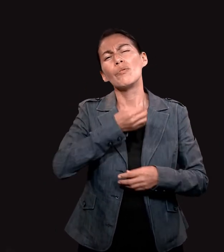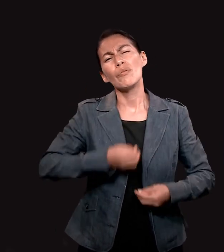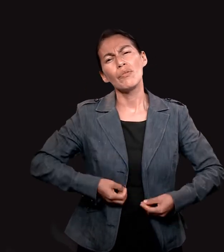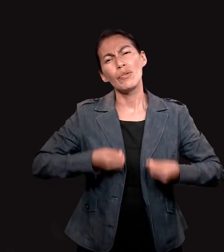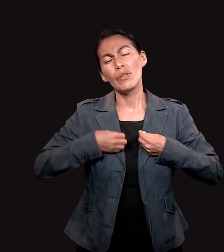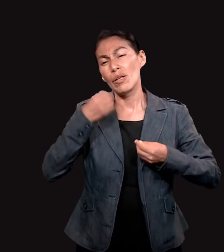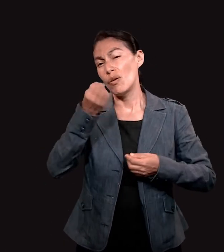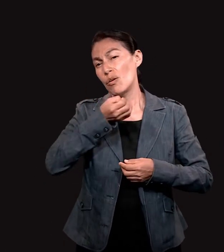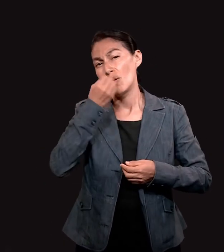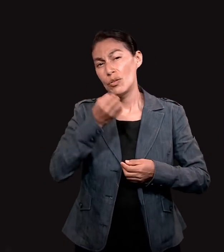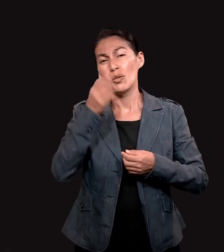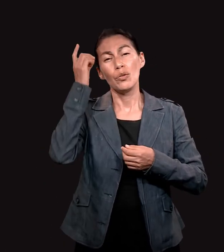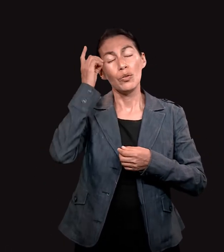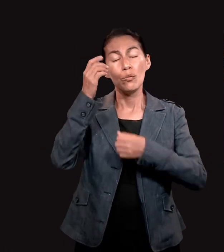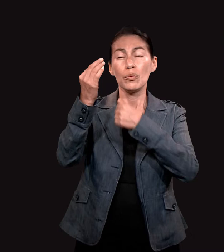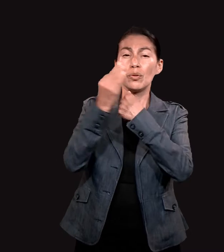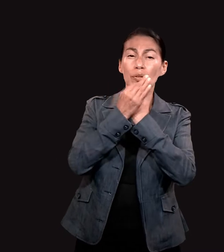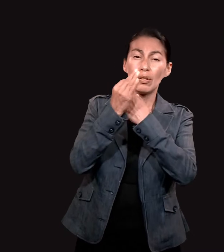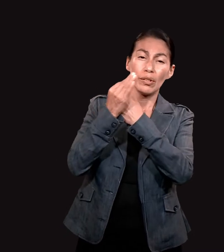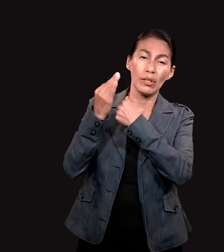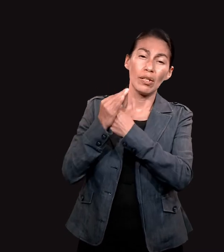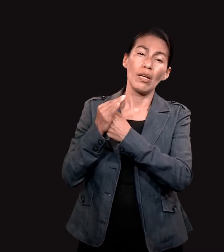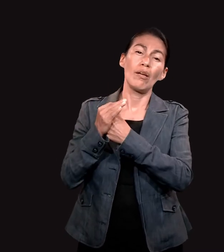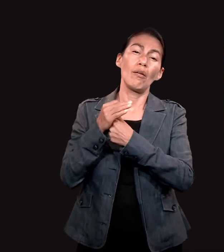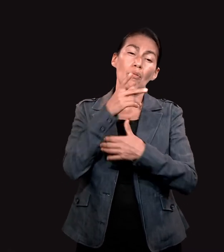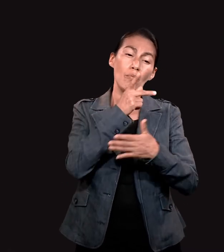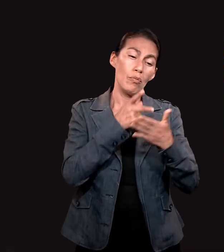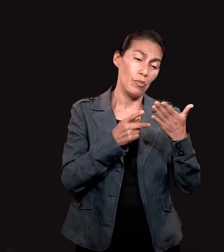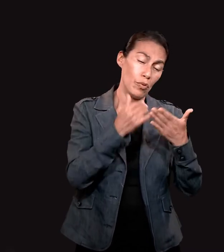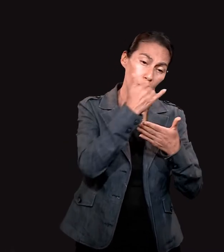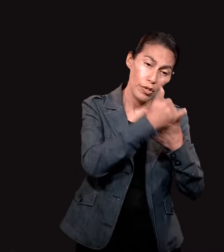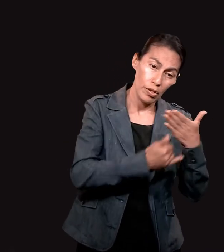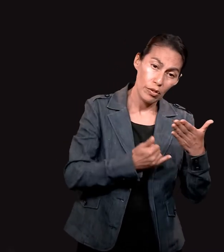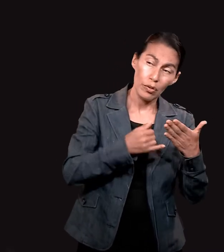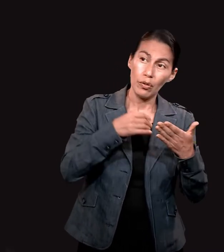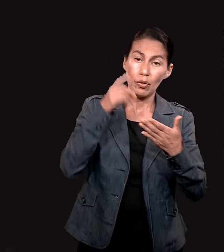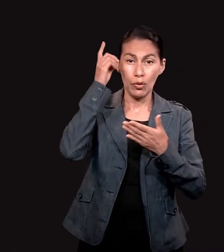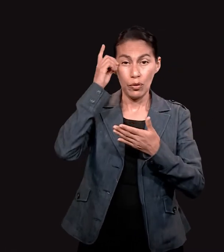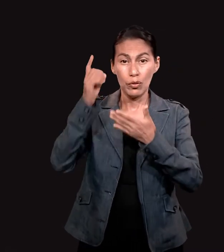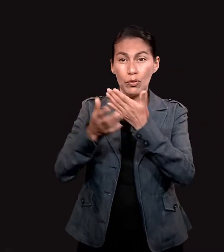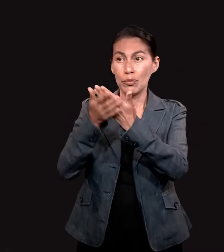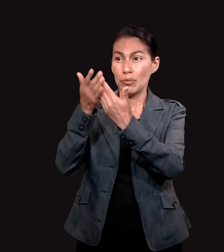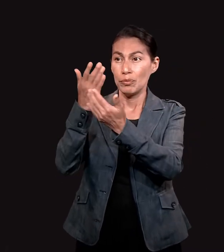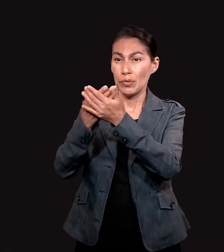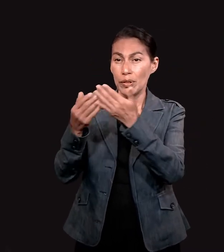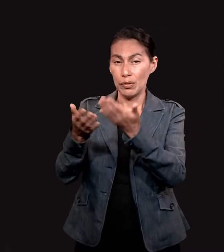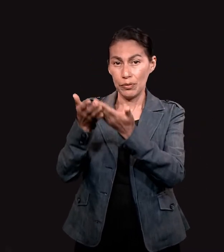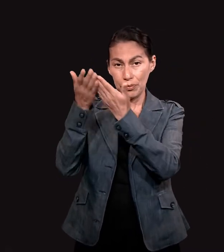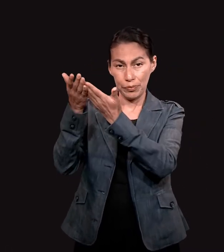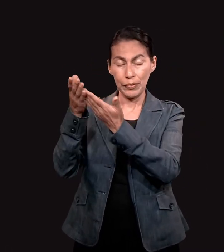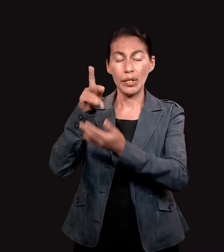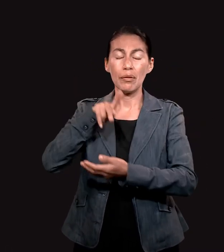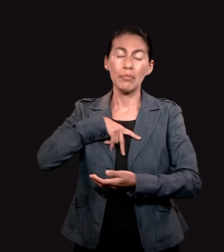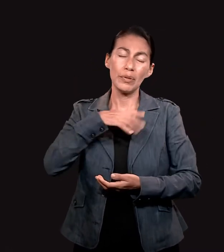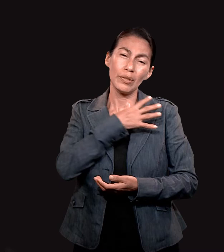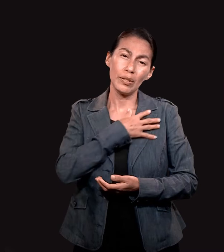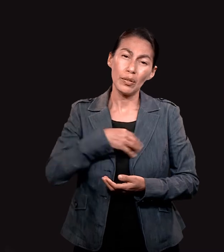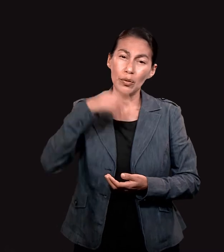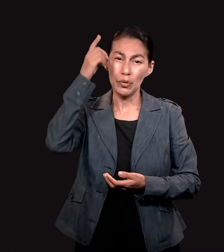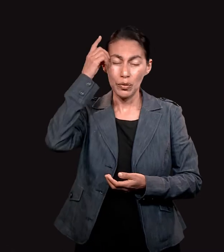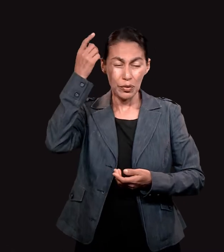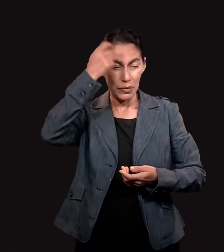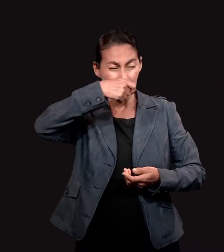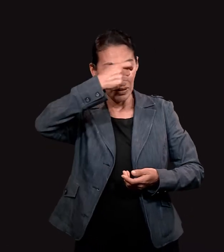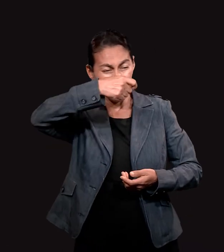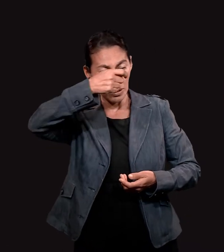buenas noches. Pido oración por mi vida espiritual y protección, por un proyecto puesto en manos de Dios y por mis